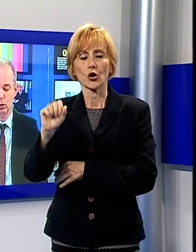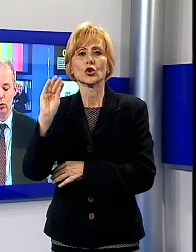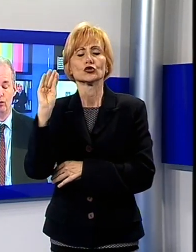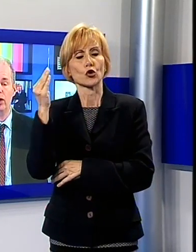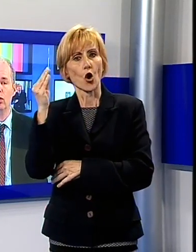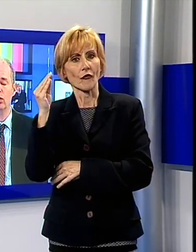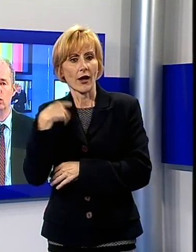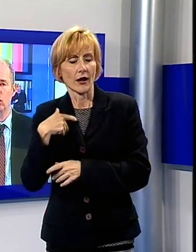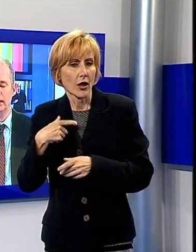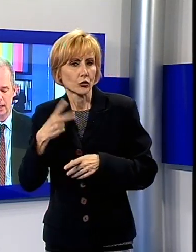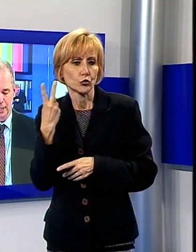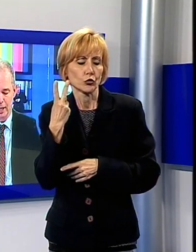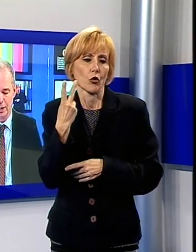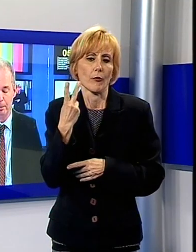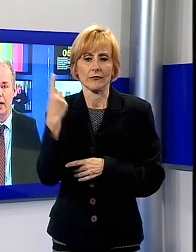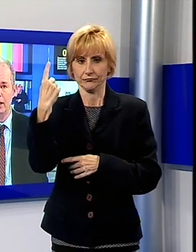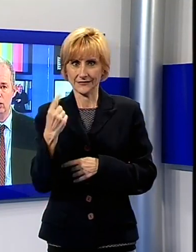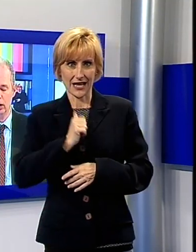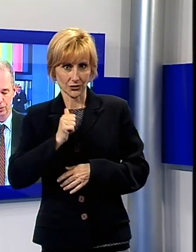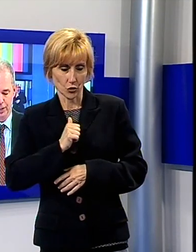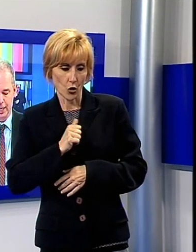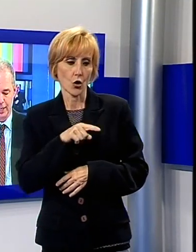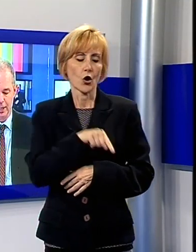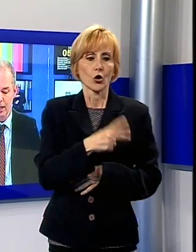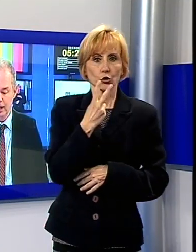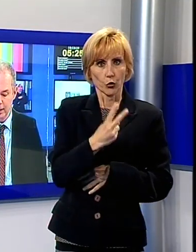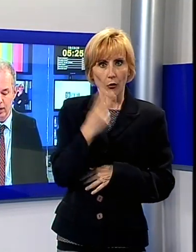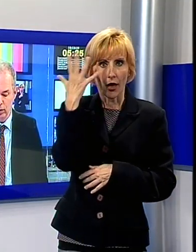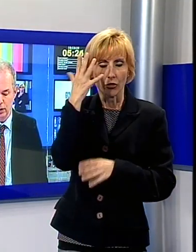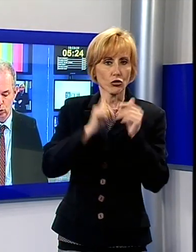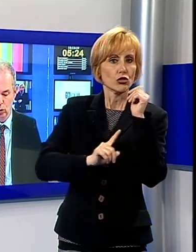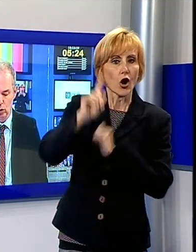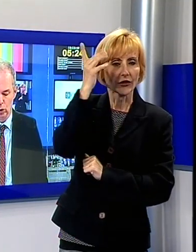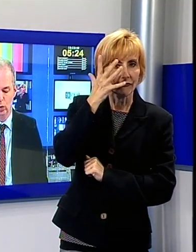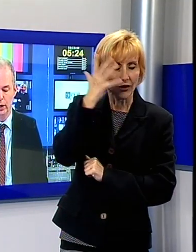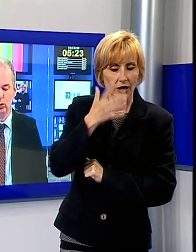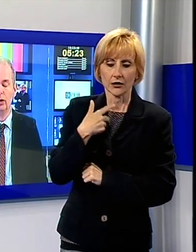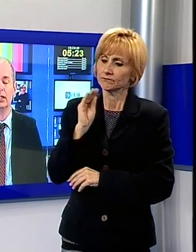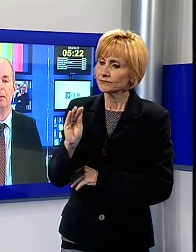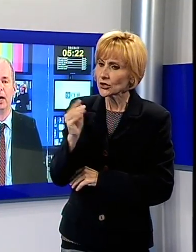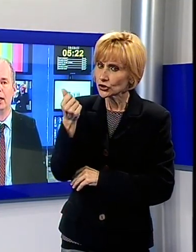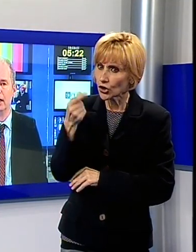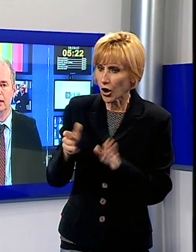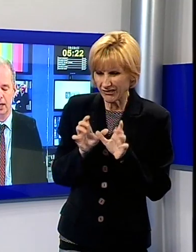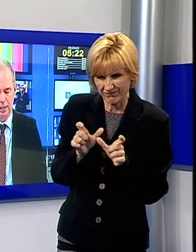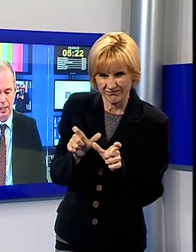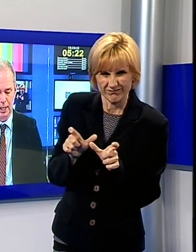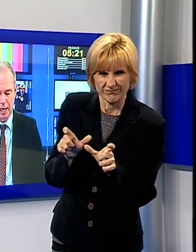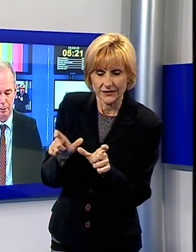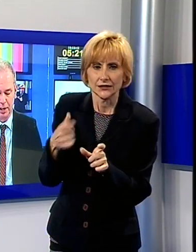un vicolo da due stranieri, pare nordafricani, che gli hanno chiesto soldi. Lui è riuscito a scappare e a dare l'allarme.